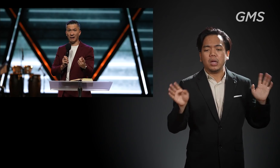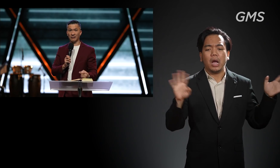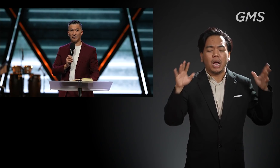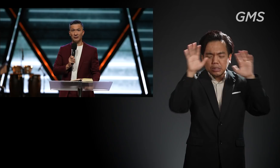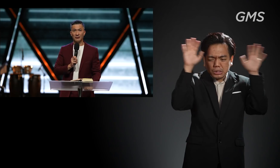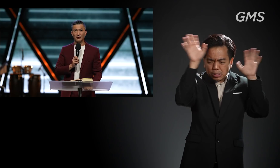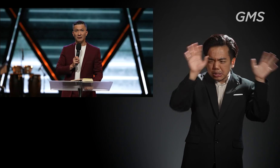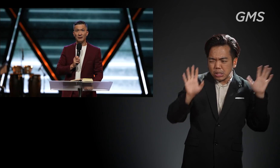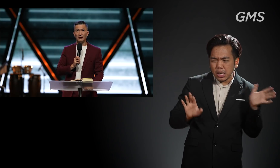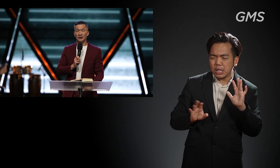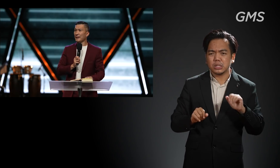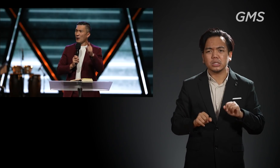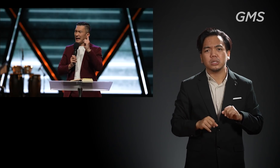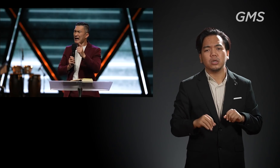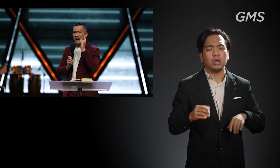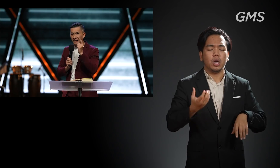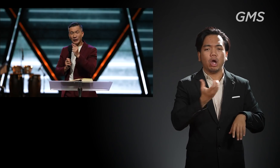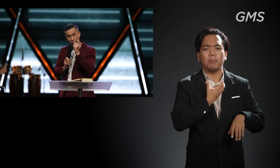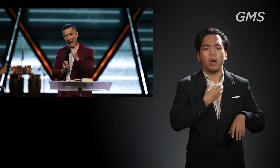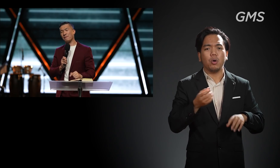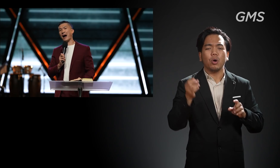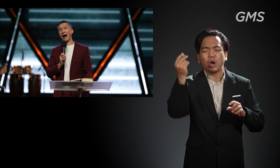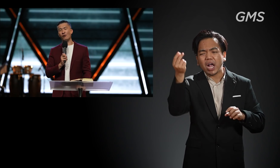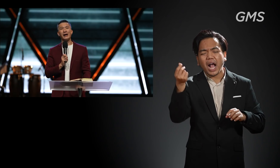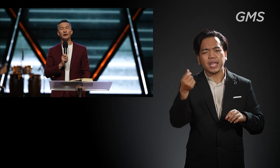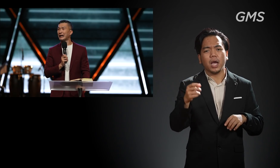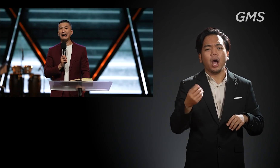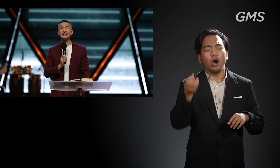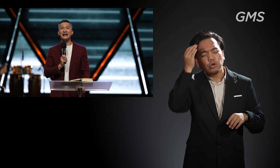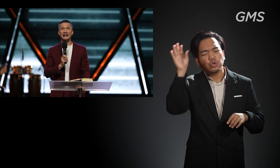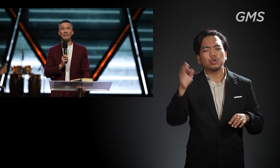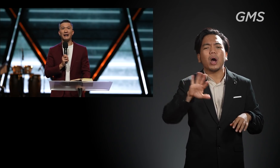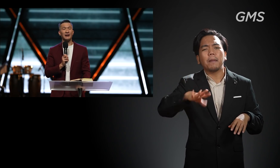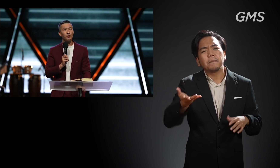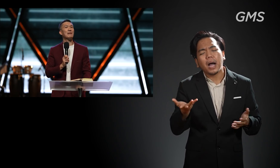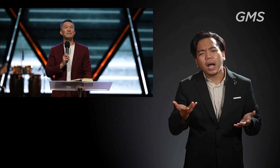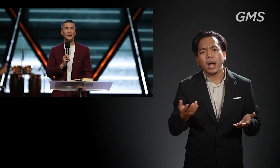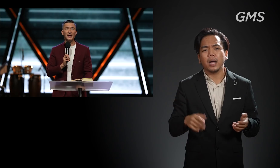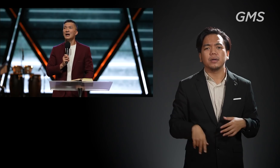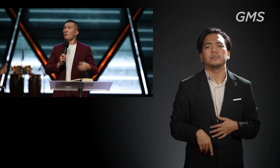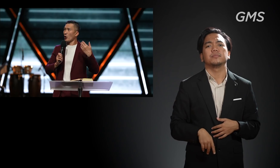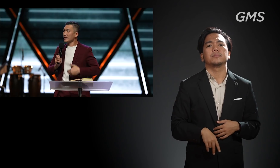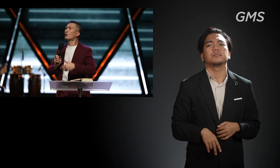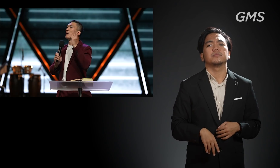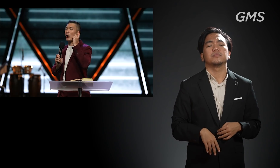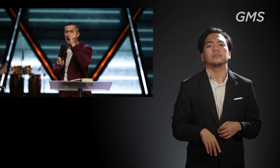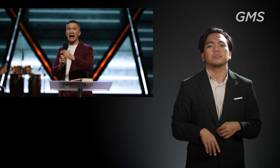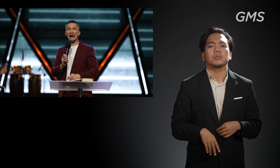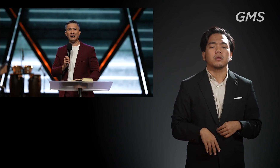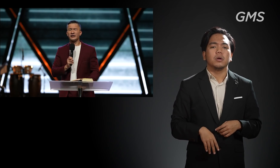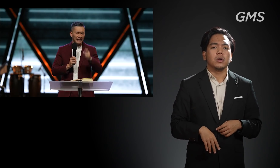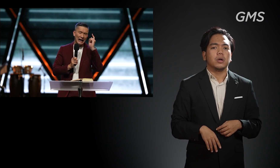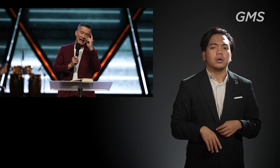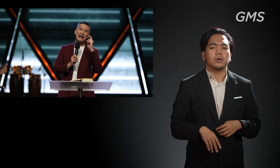uang. Tapi kalau mereka nggak ngerti untuk apa uang itu, kan kasihan karena mereka terbuai mimpi. Pokoknya gua mau